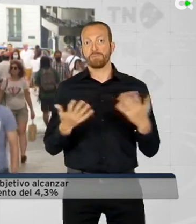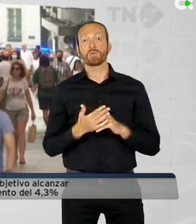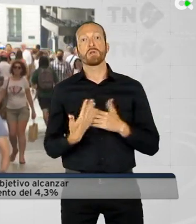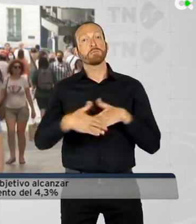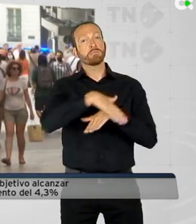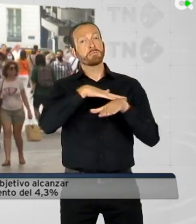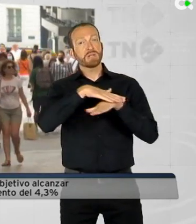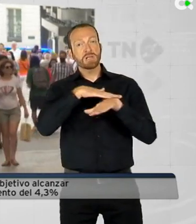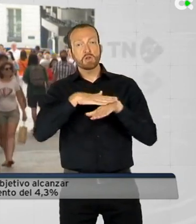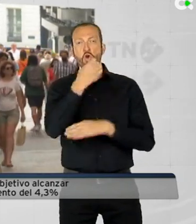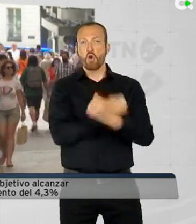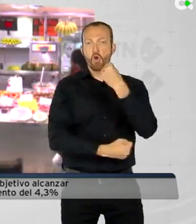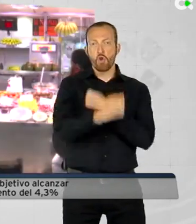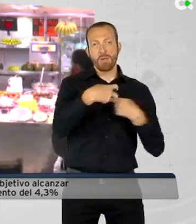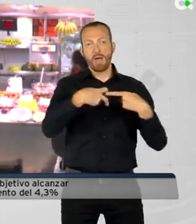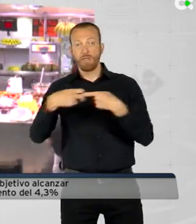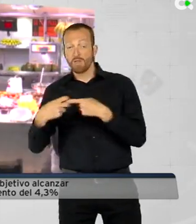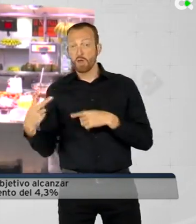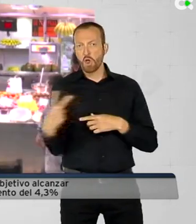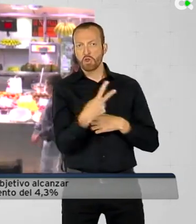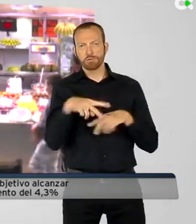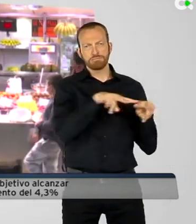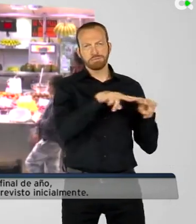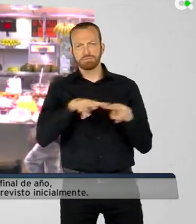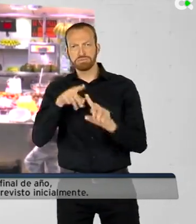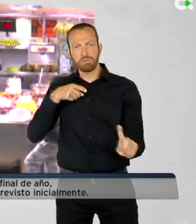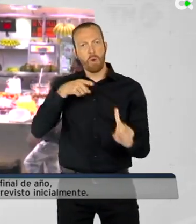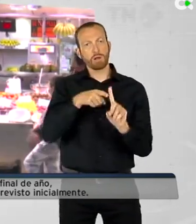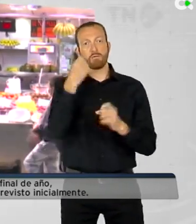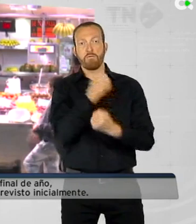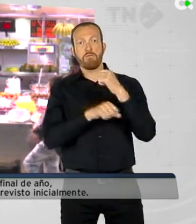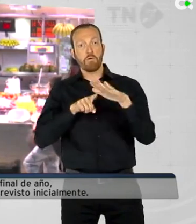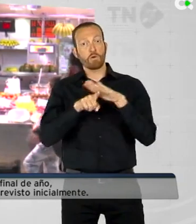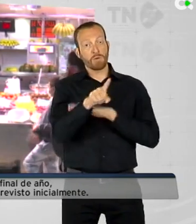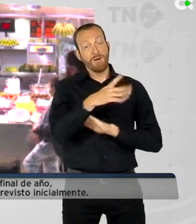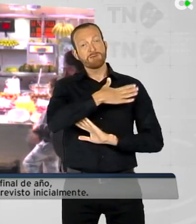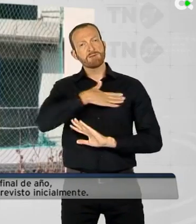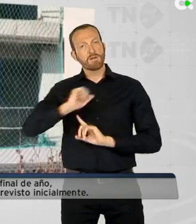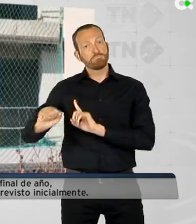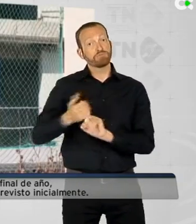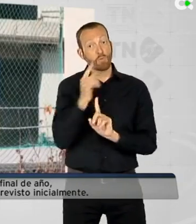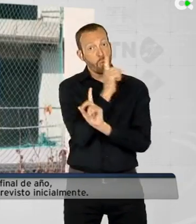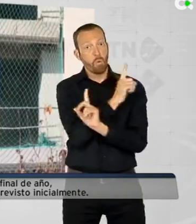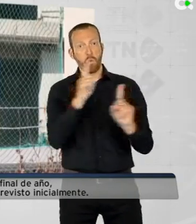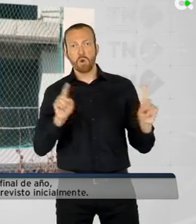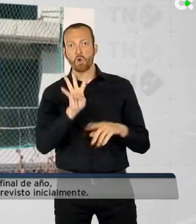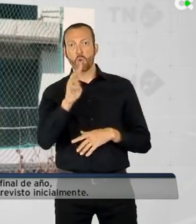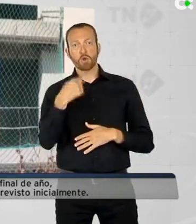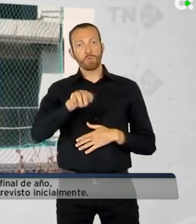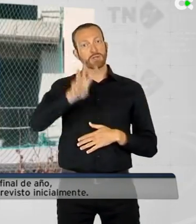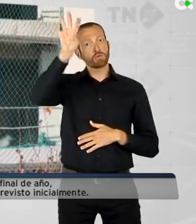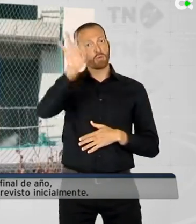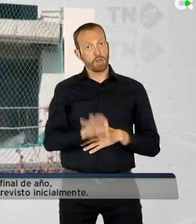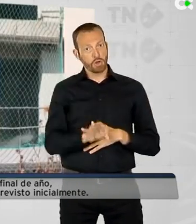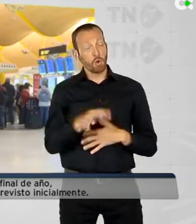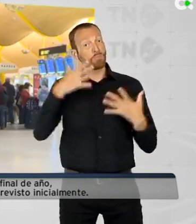los ministerios de Economía y Hacienda han revisado el objetivo de crecimiento y se han propuesto alcanzar el 4,3% antes